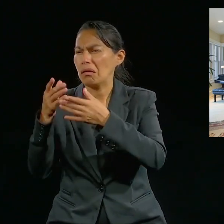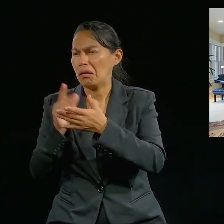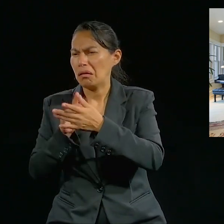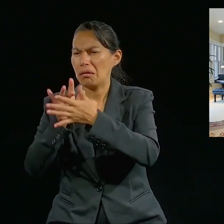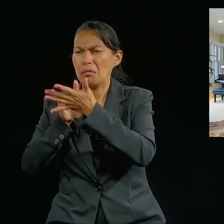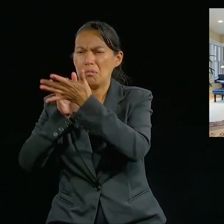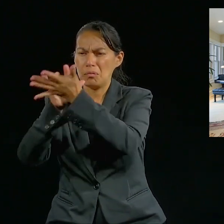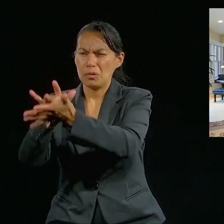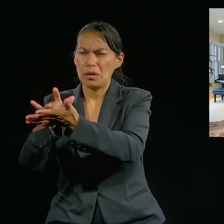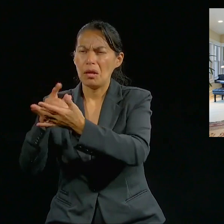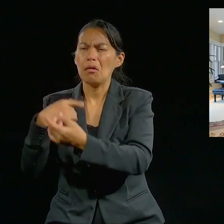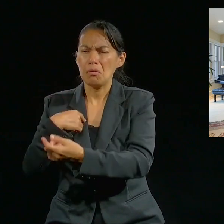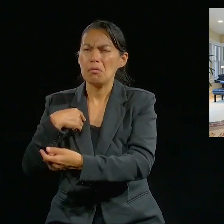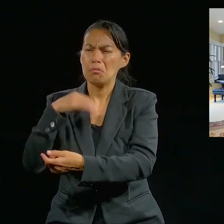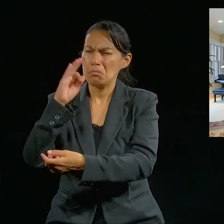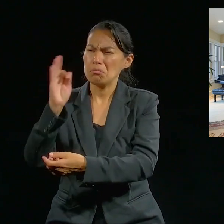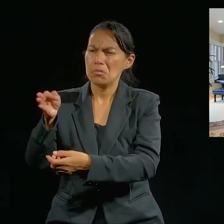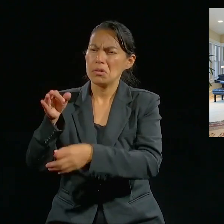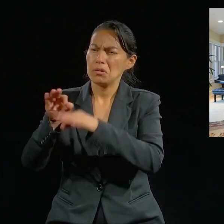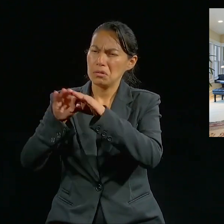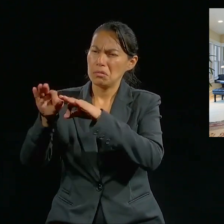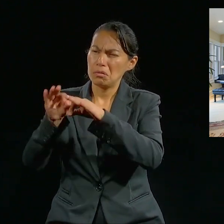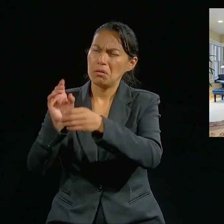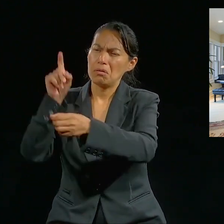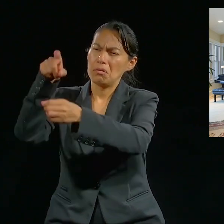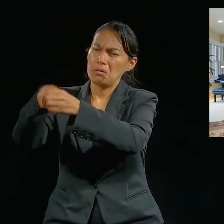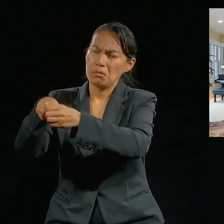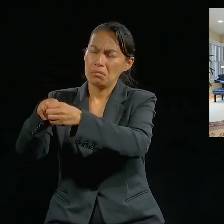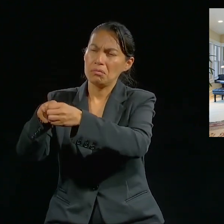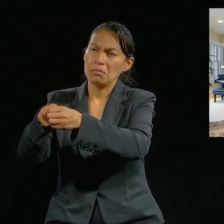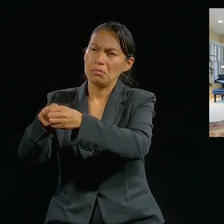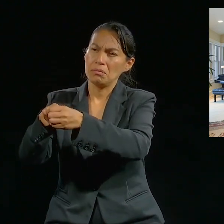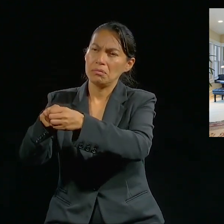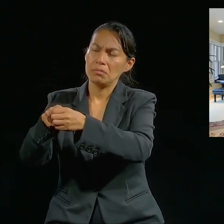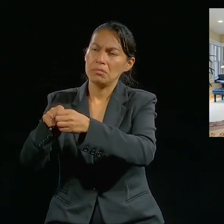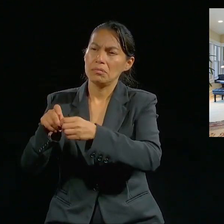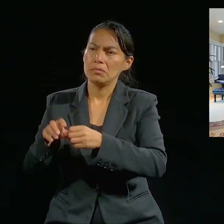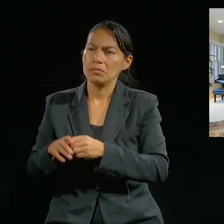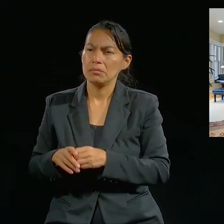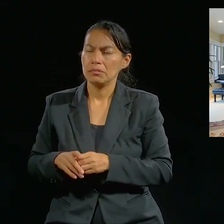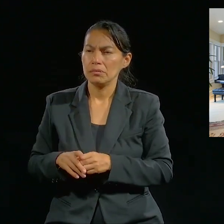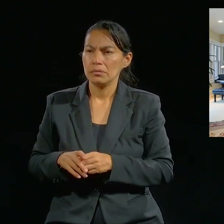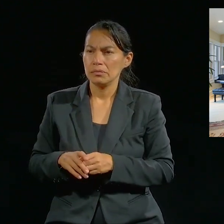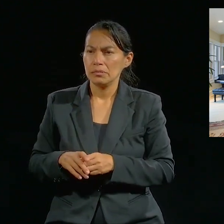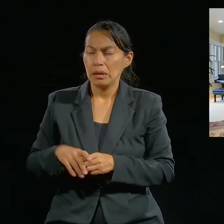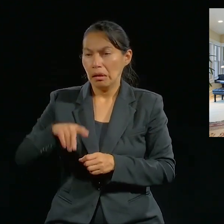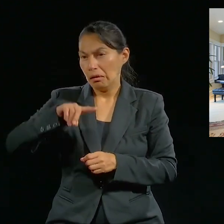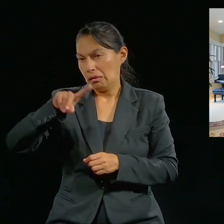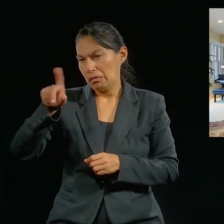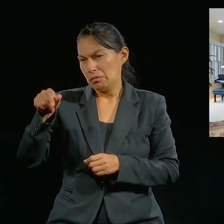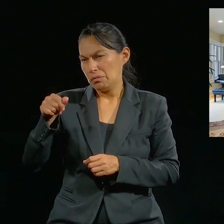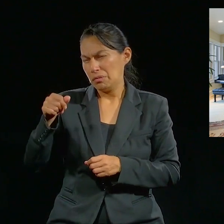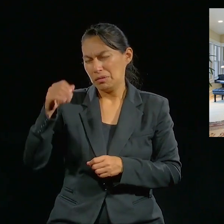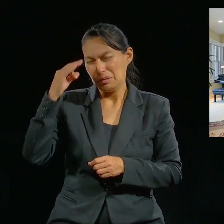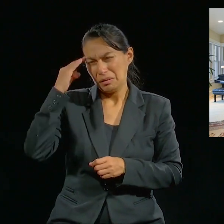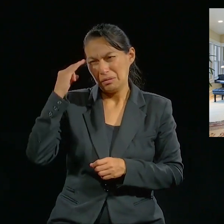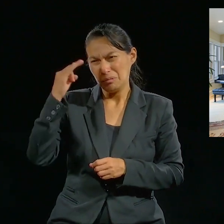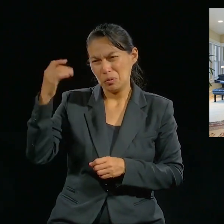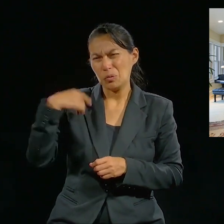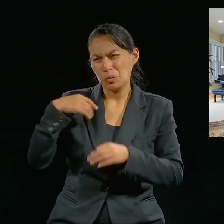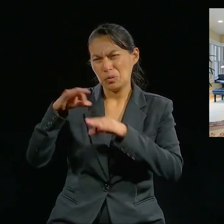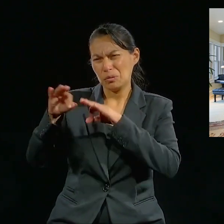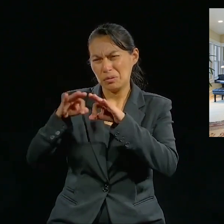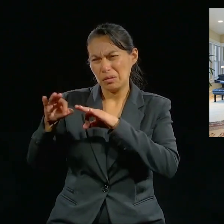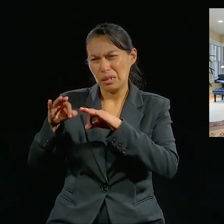médico acepté trabajar en la compañía y después de un